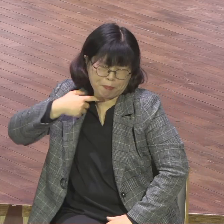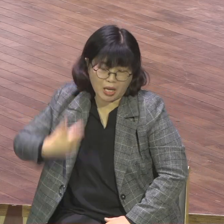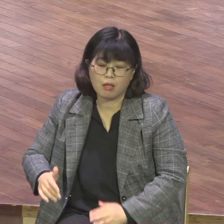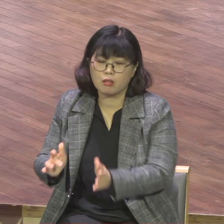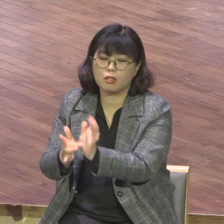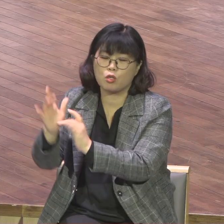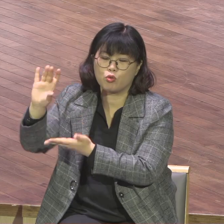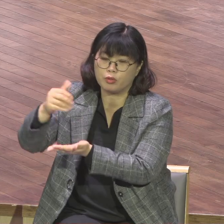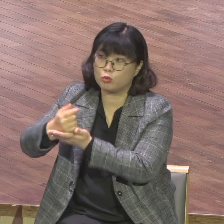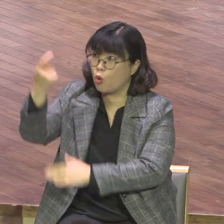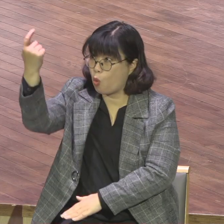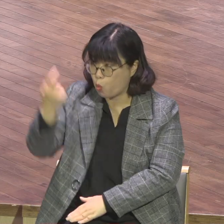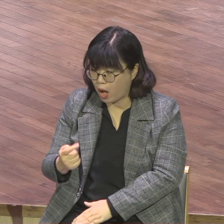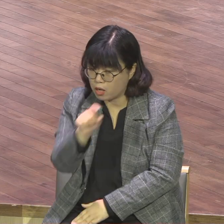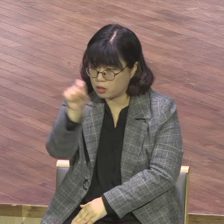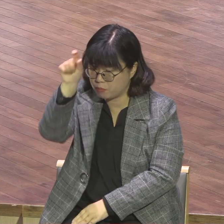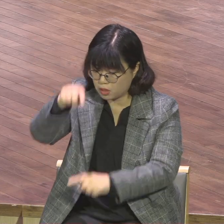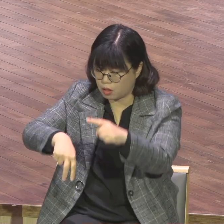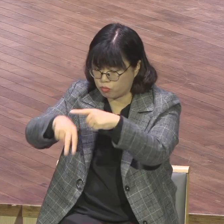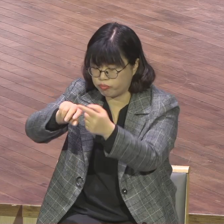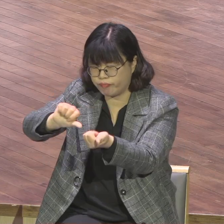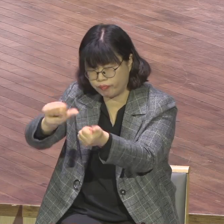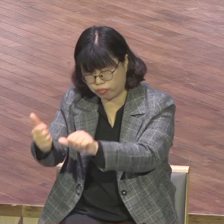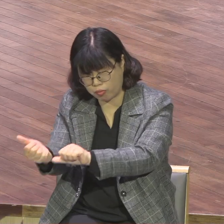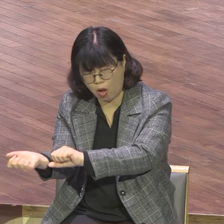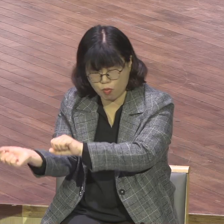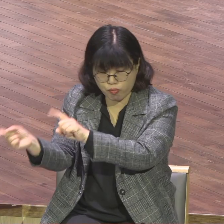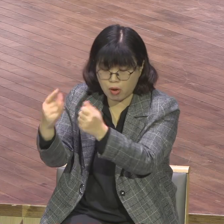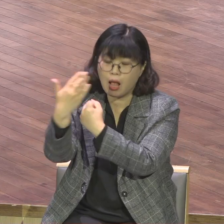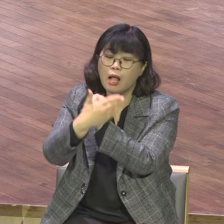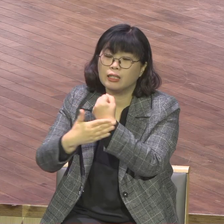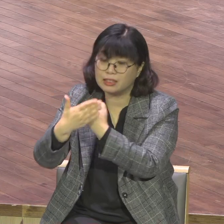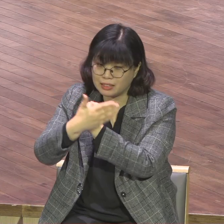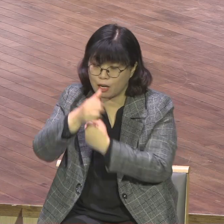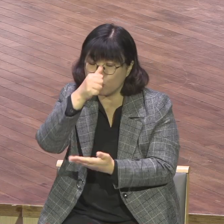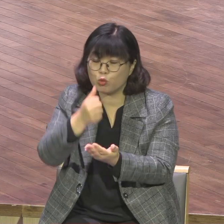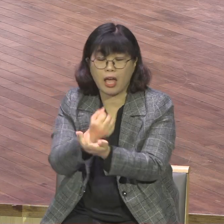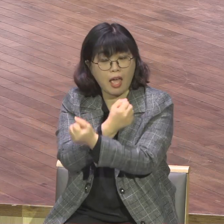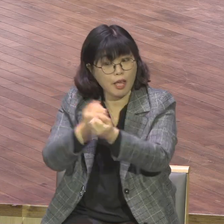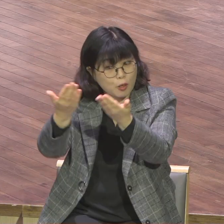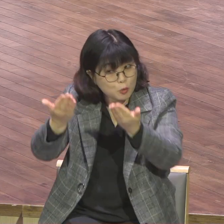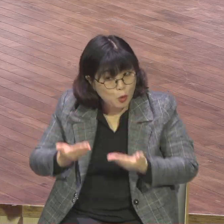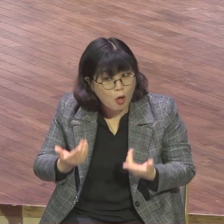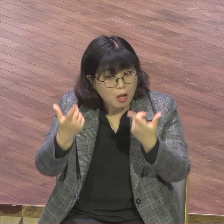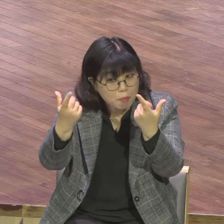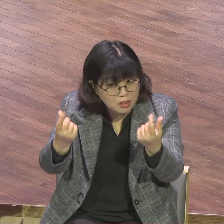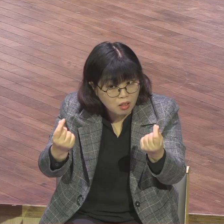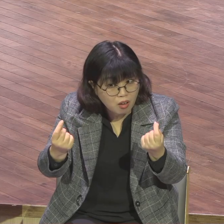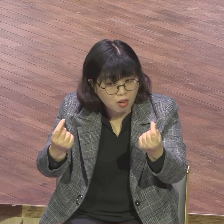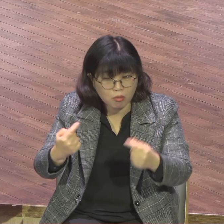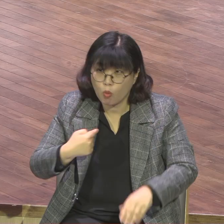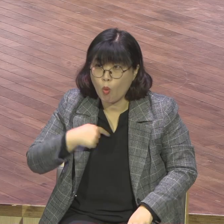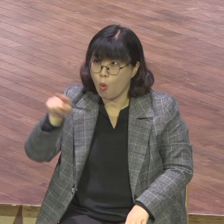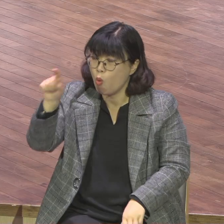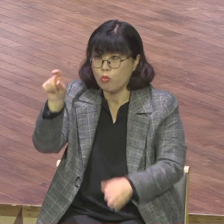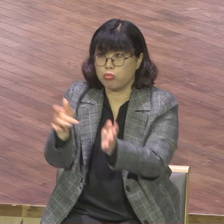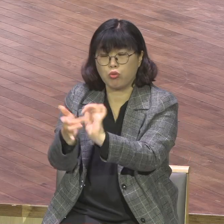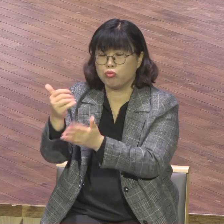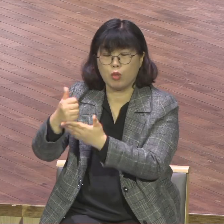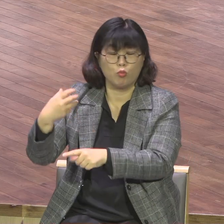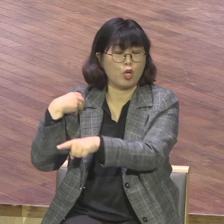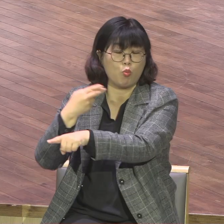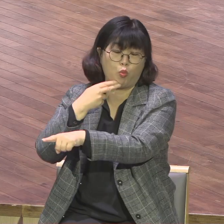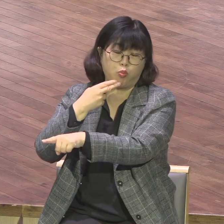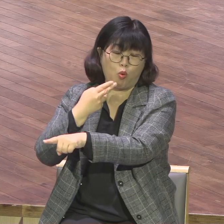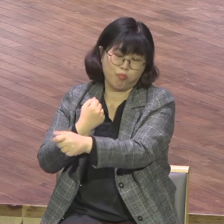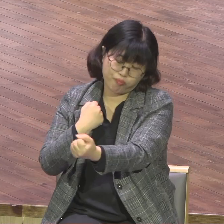이걸 뭐라고 합니까? 완전 희생적 사랑이라 그렇죠. 완전 희생적 사랑. 이게 남자가